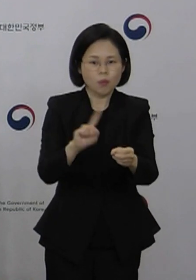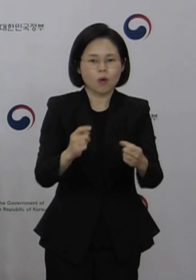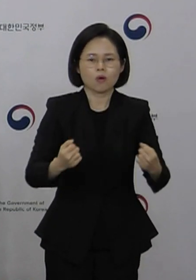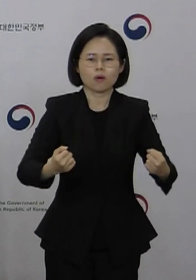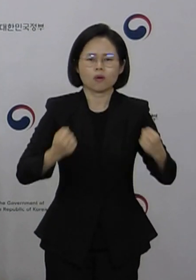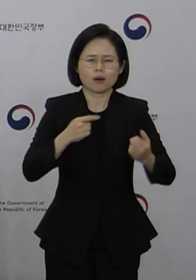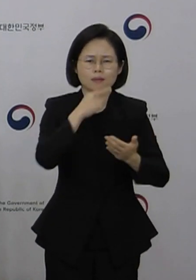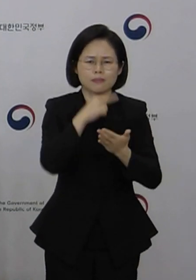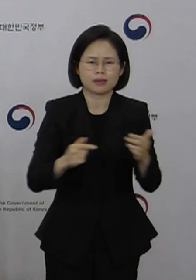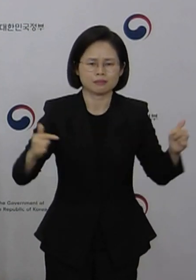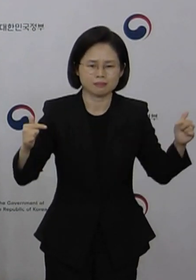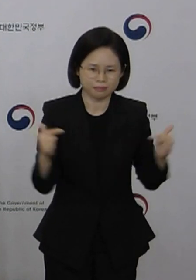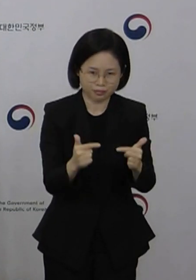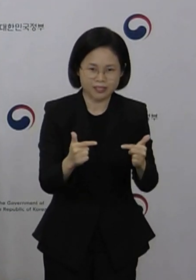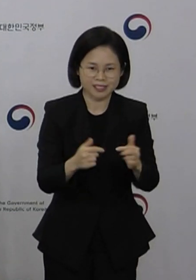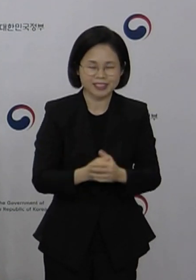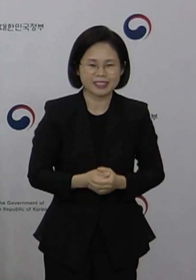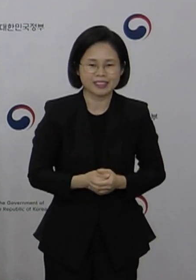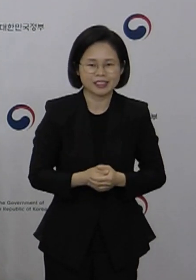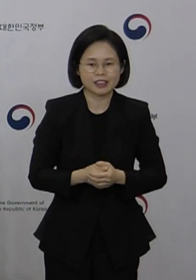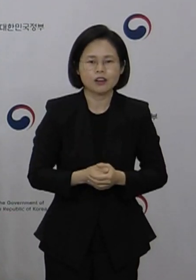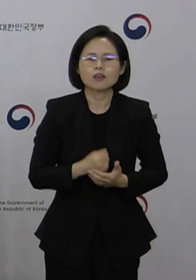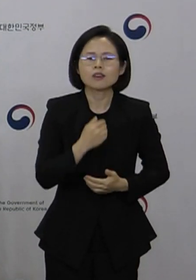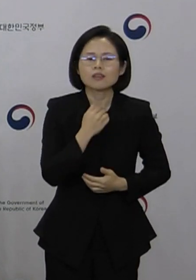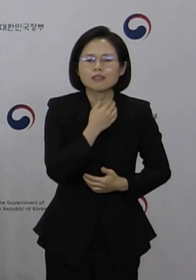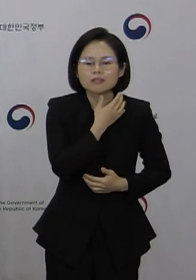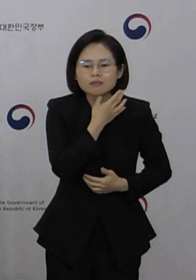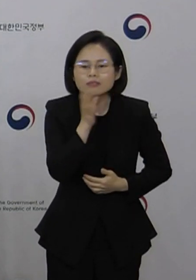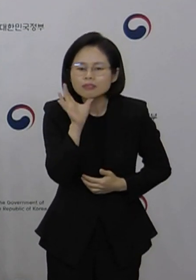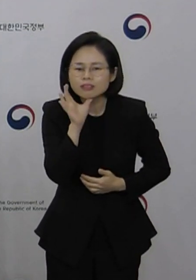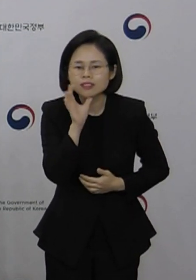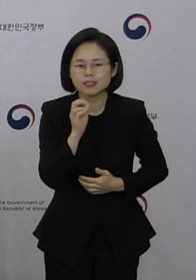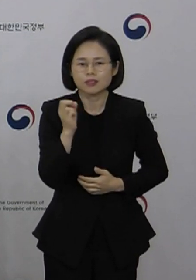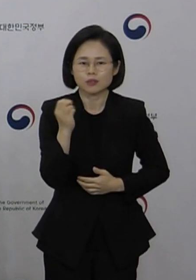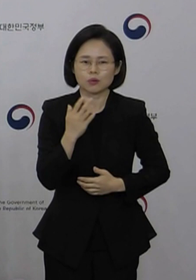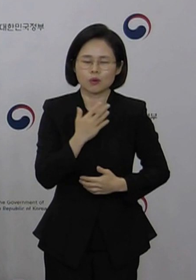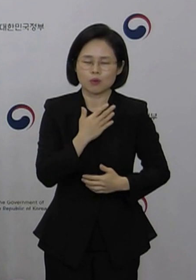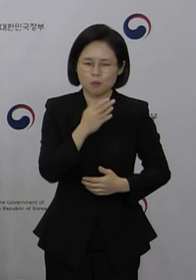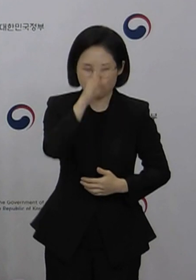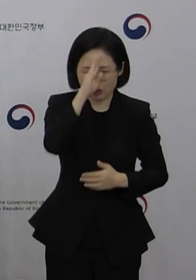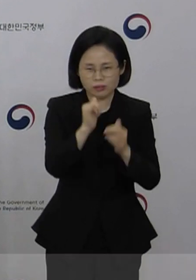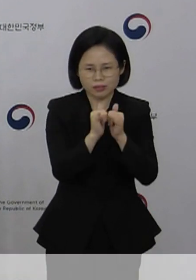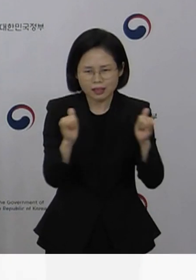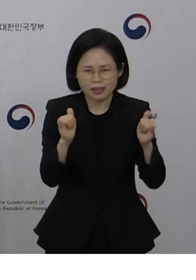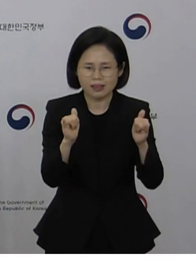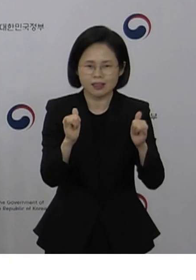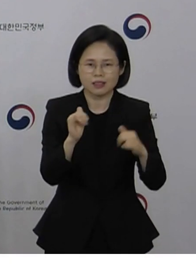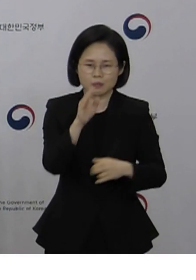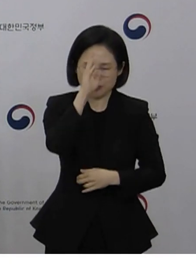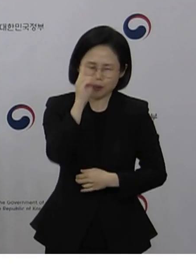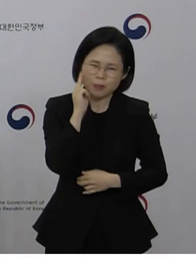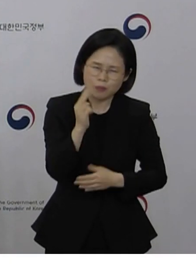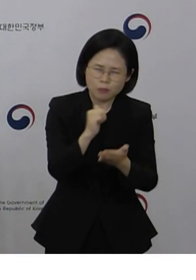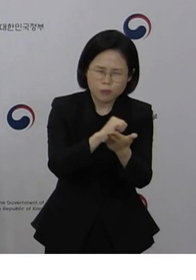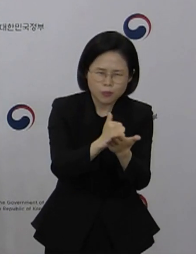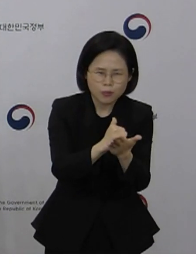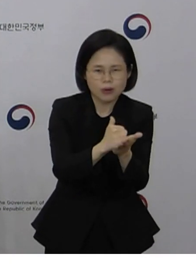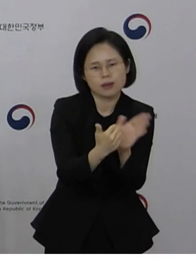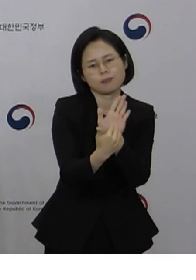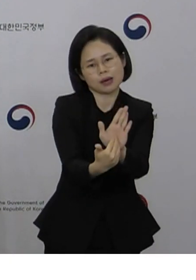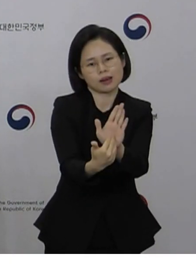것입니다. 특히 어르신들을 비롯한 건강 취약계층의 중증, 사망